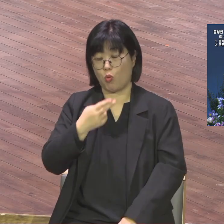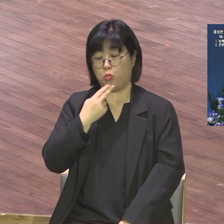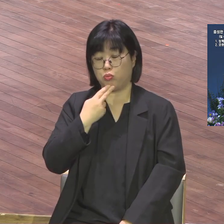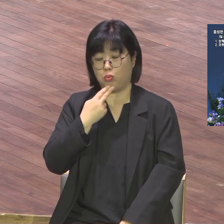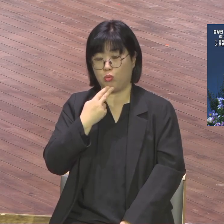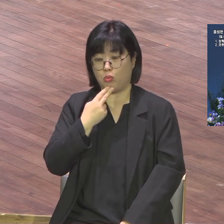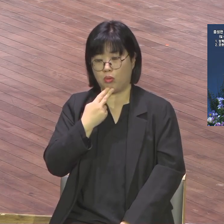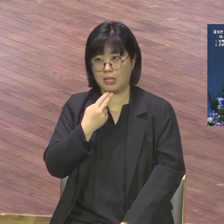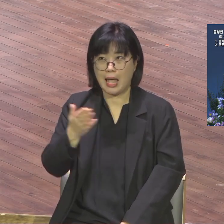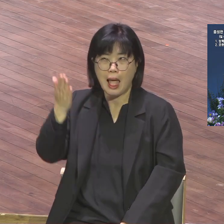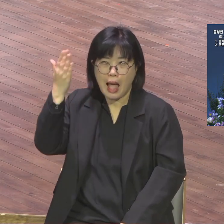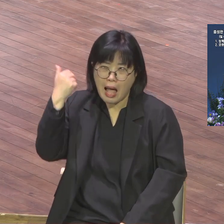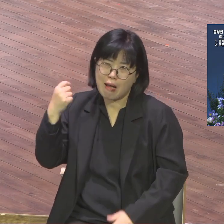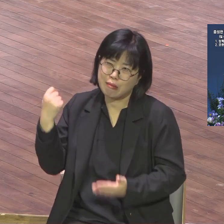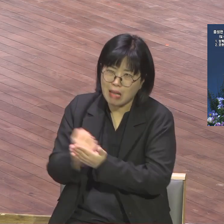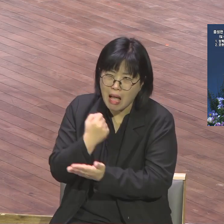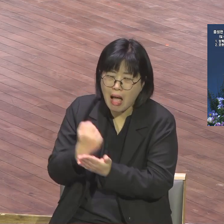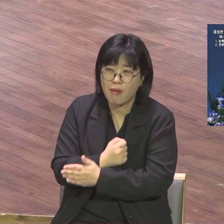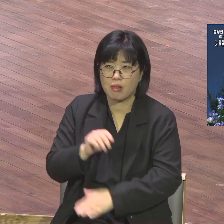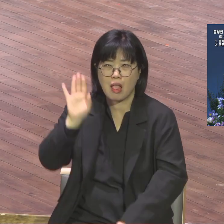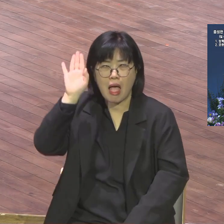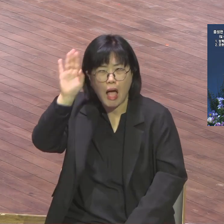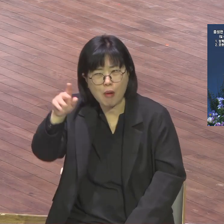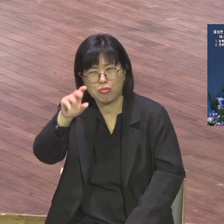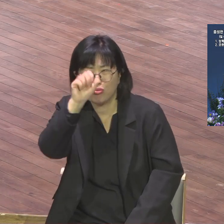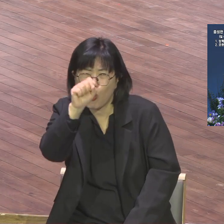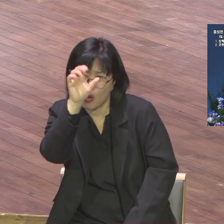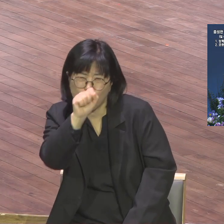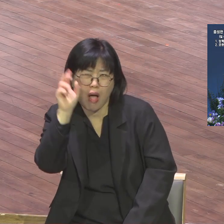누리는데, 미래는 뭐 뻔하지요.